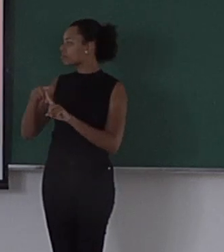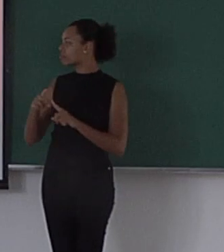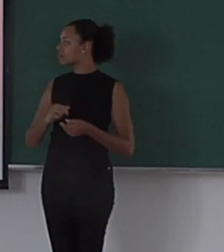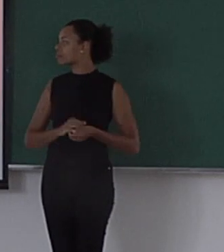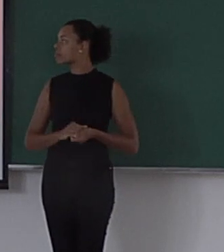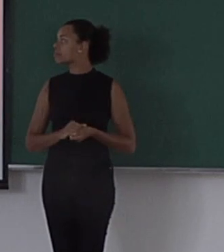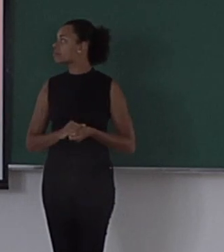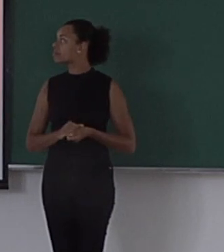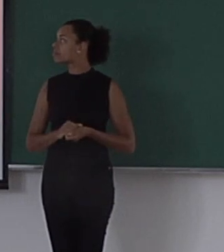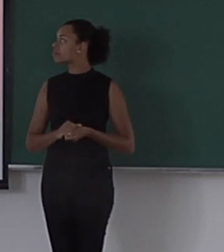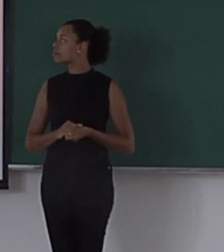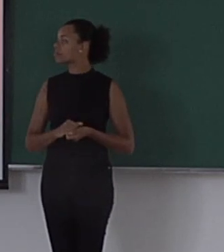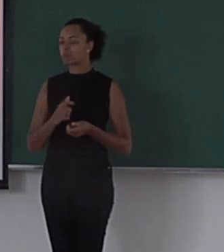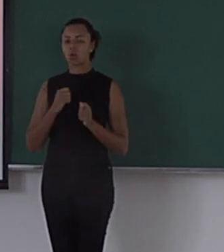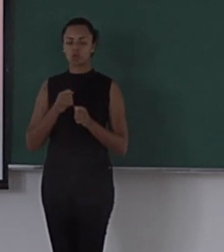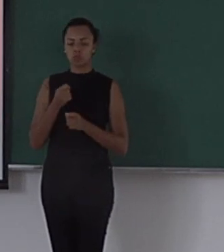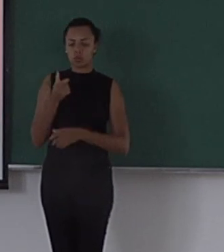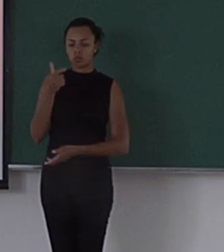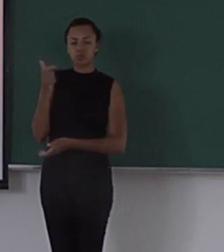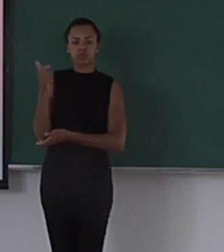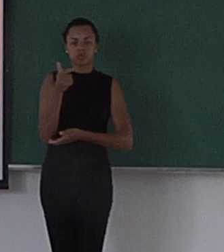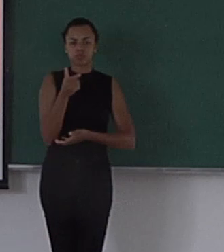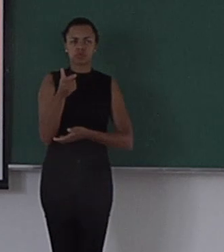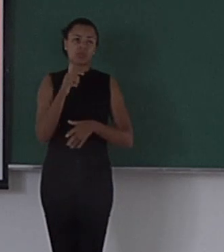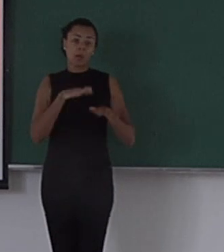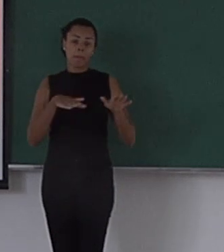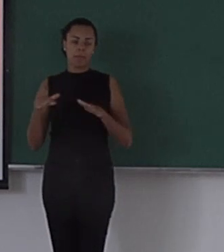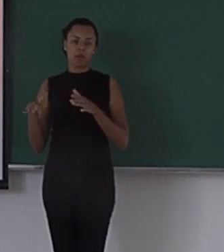tá? Tem tipo extintor de incêndio, depende